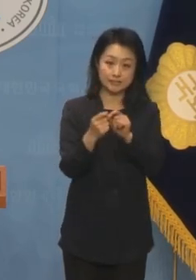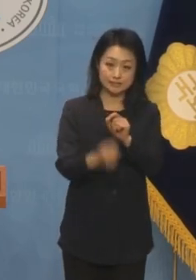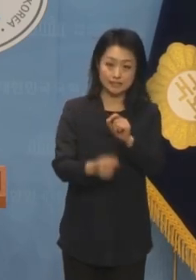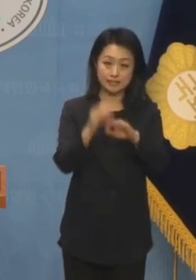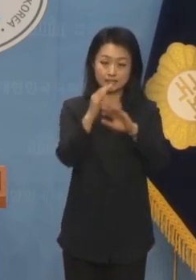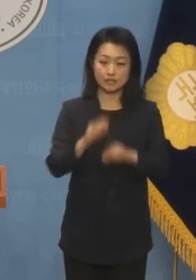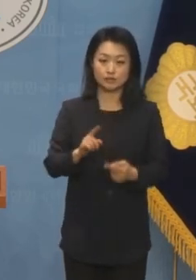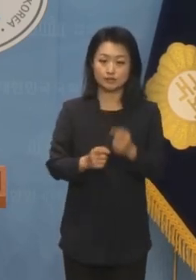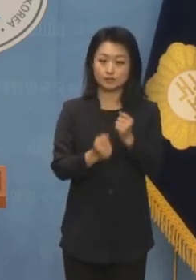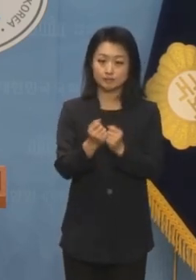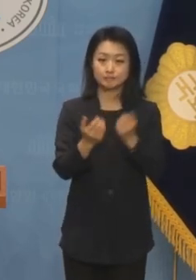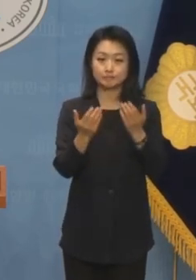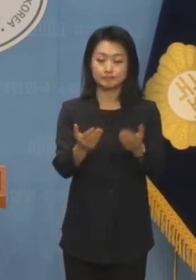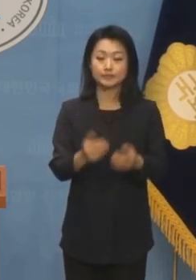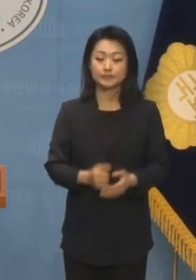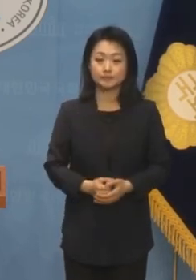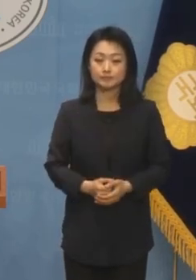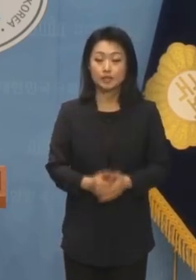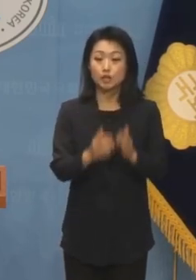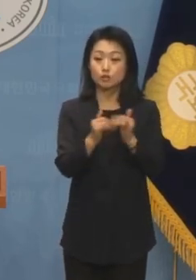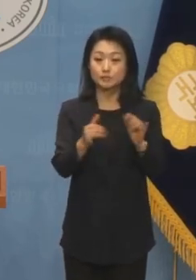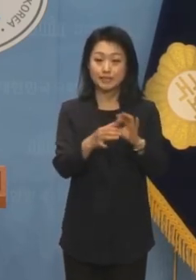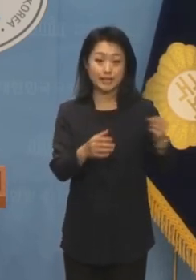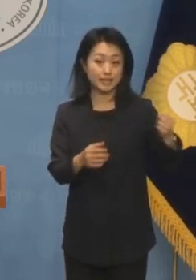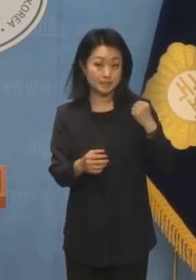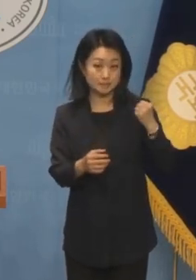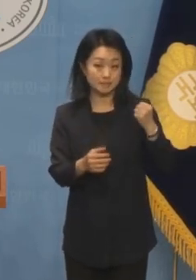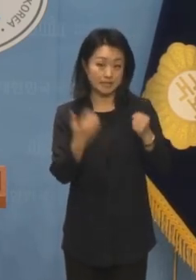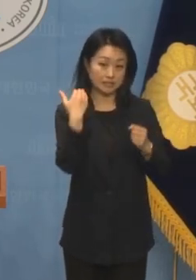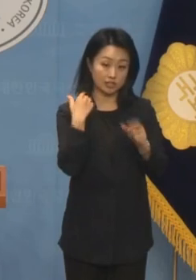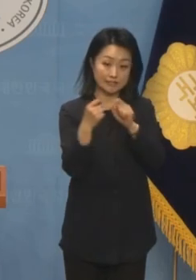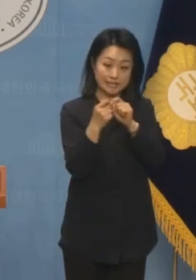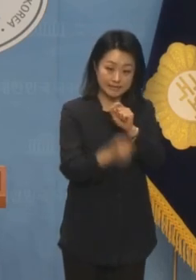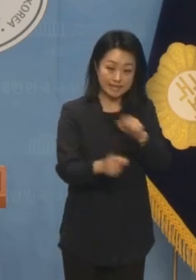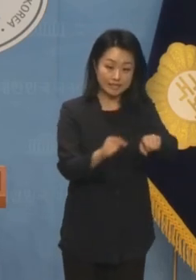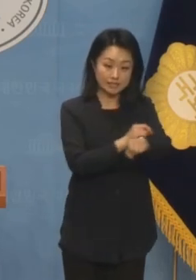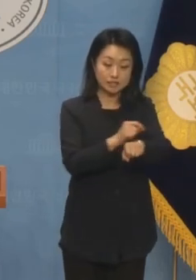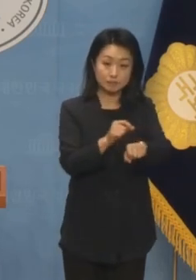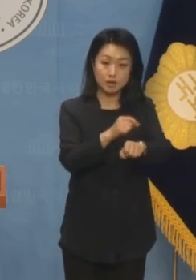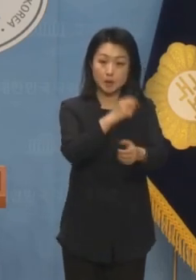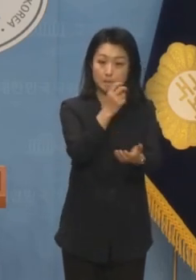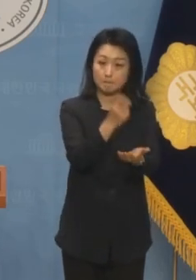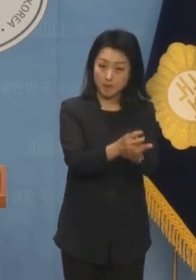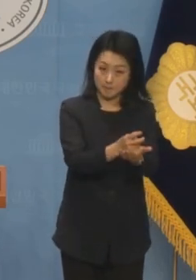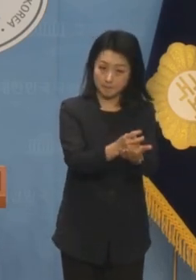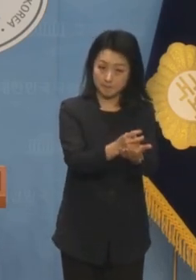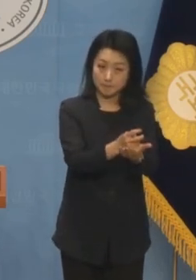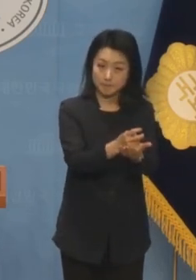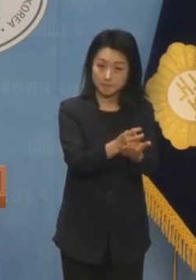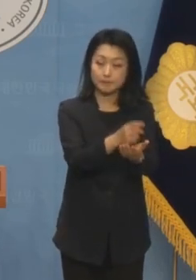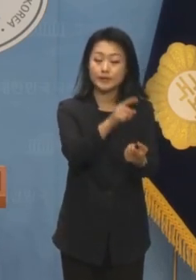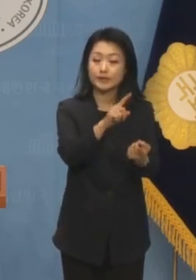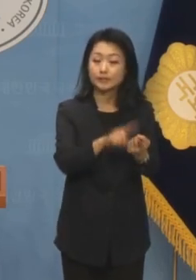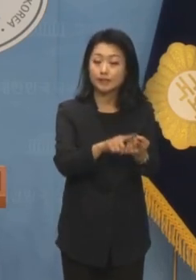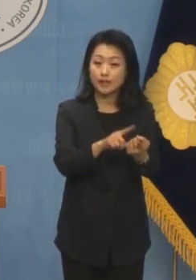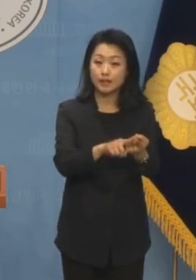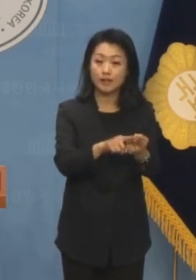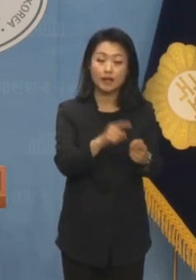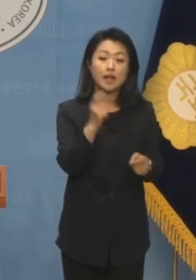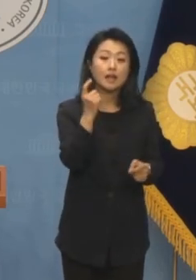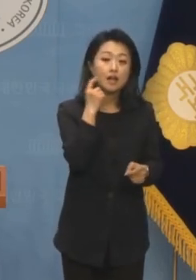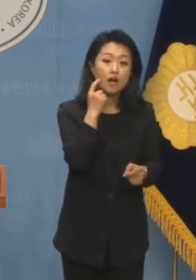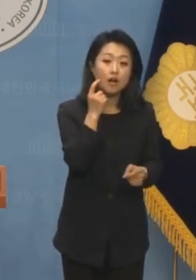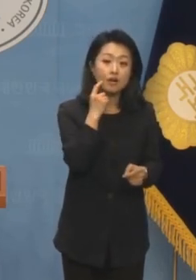하겠습니다. 국민의힘은 전세 사기 전세 사기 특별법에 대한 거짓